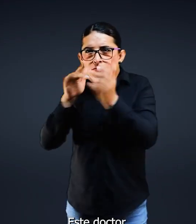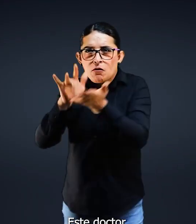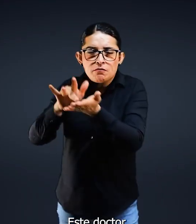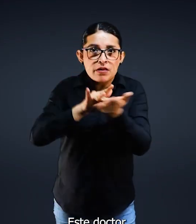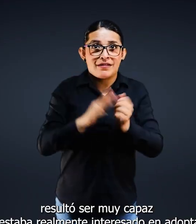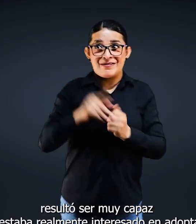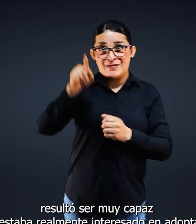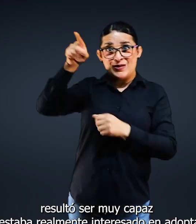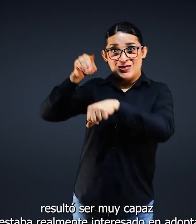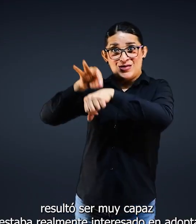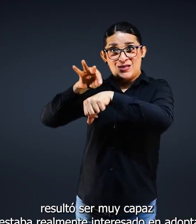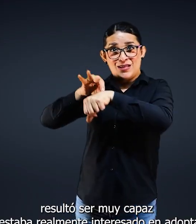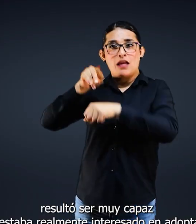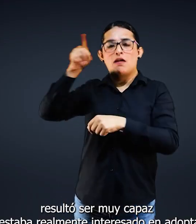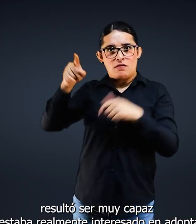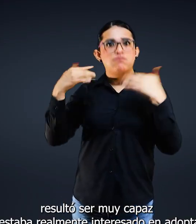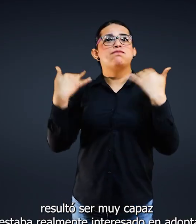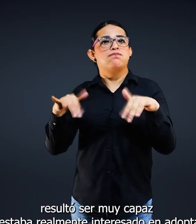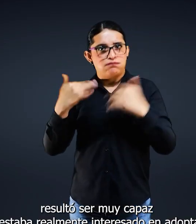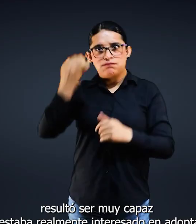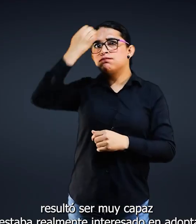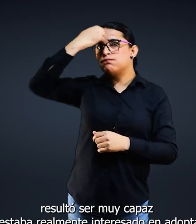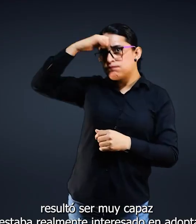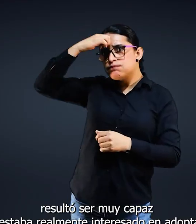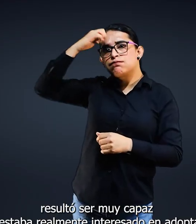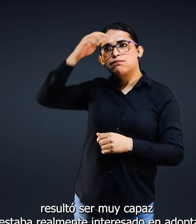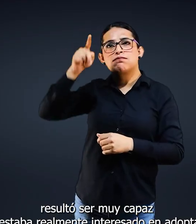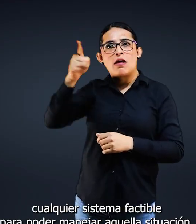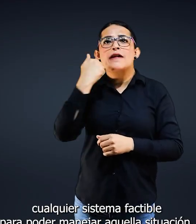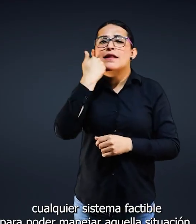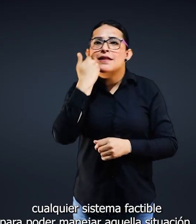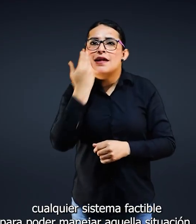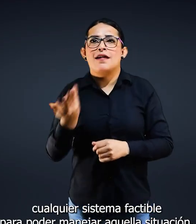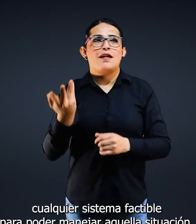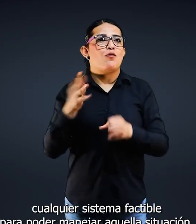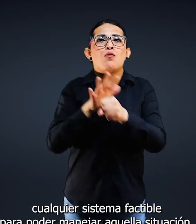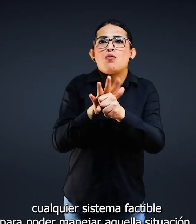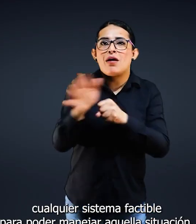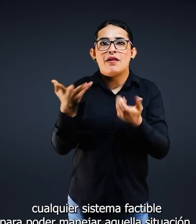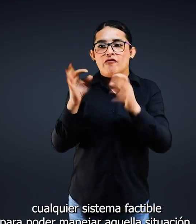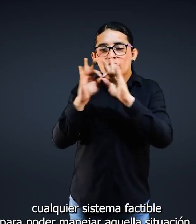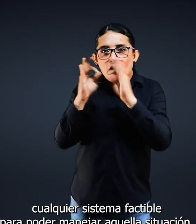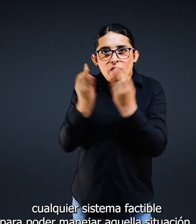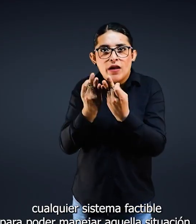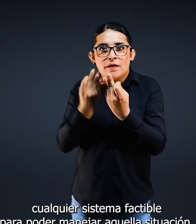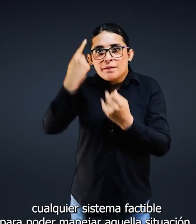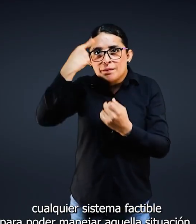Este doctor resultó ser muy capaz y estaba realmente interesado en adoptar cualquier sistema factible para poder manejar aquella